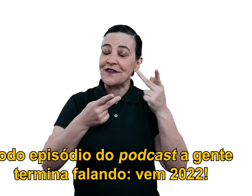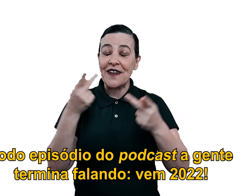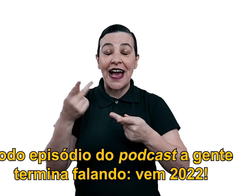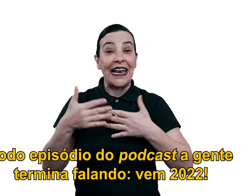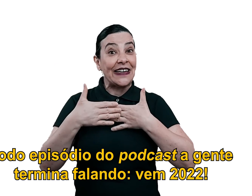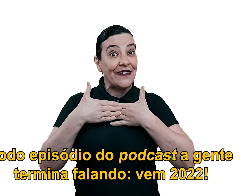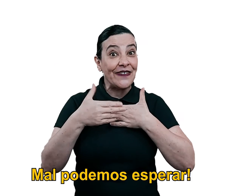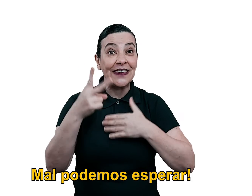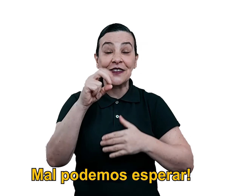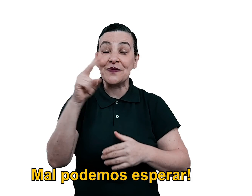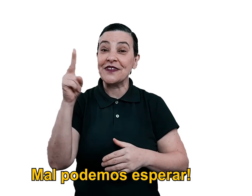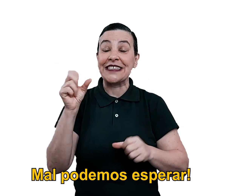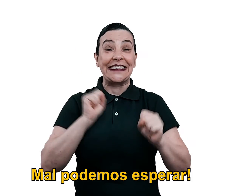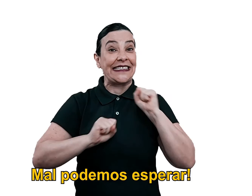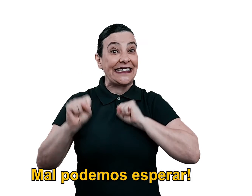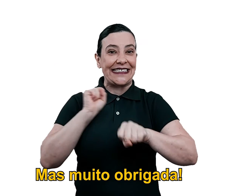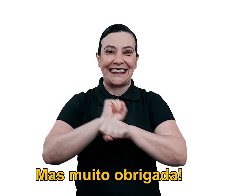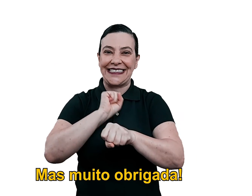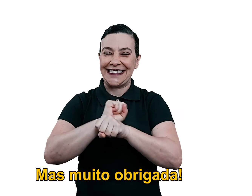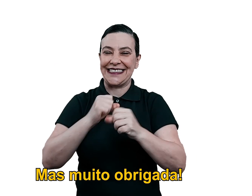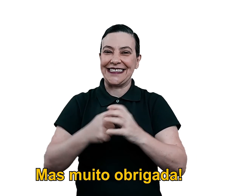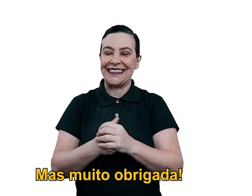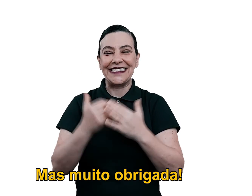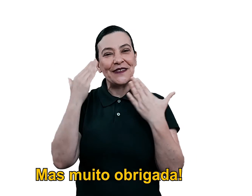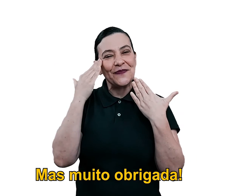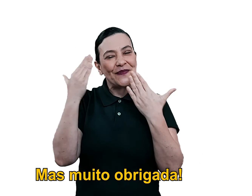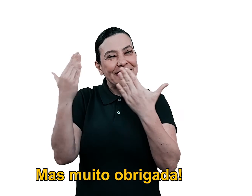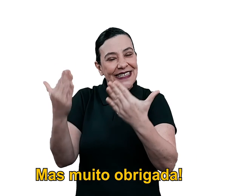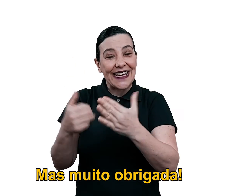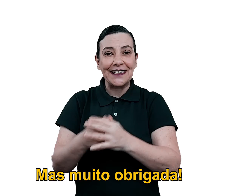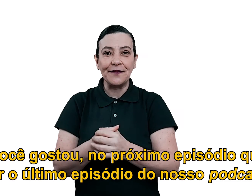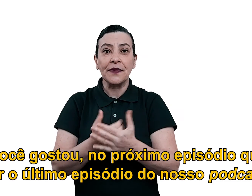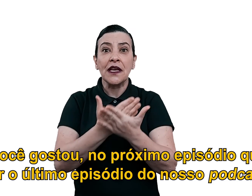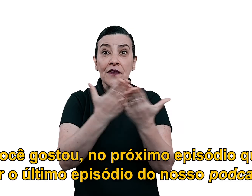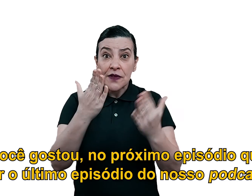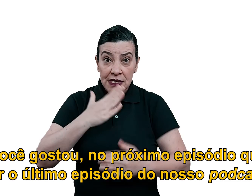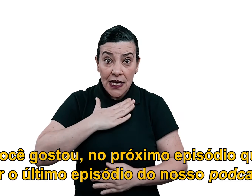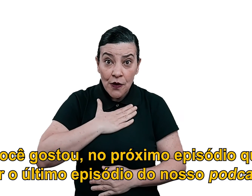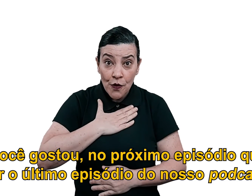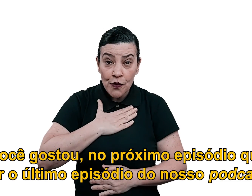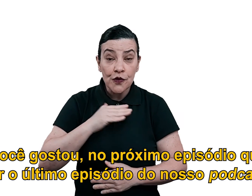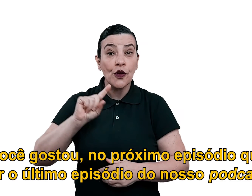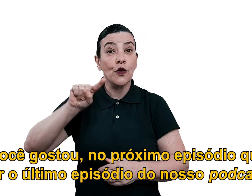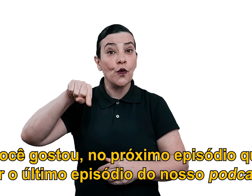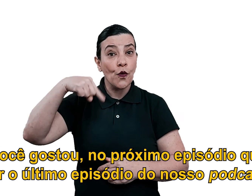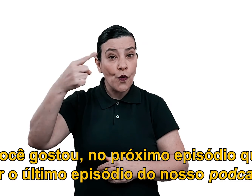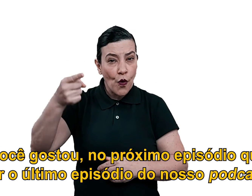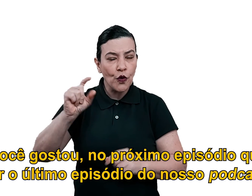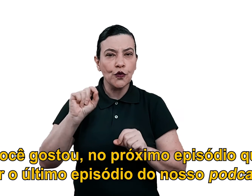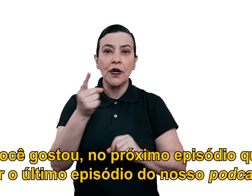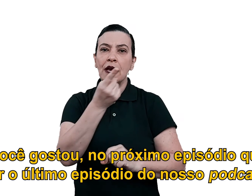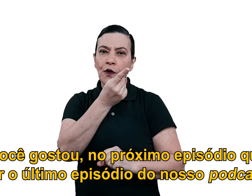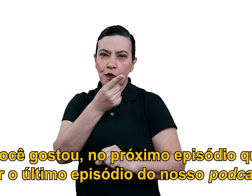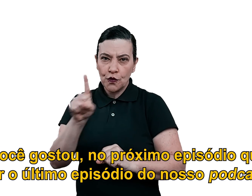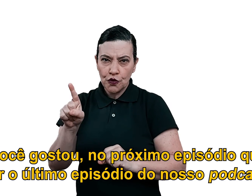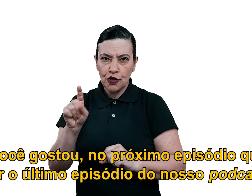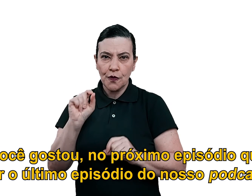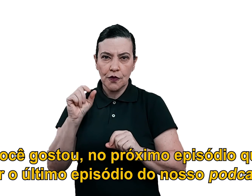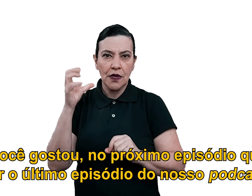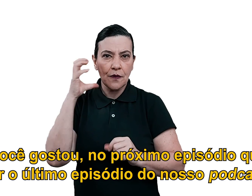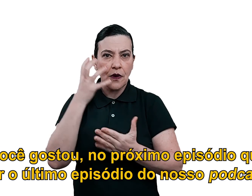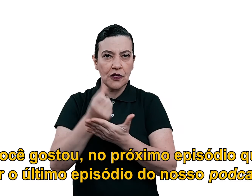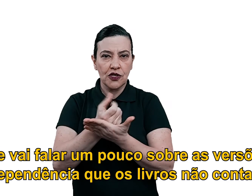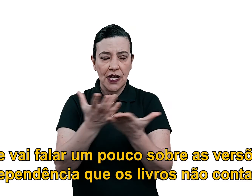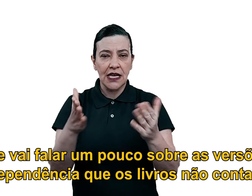vem 2022, mal podemos esperar. Mas muito obrigada. E se você gostou, no próximo episódio, que vai ser o último episódio do